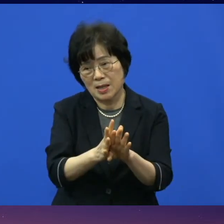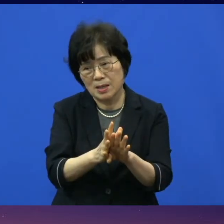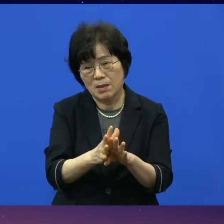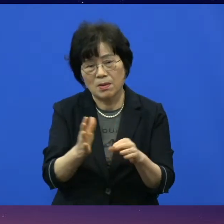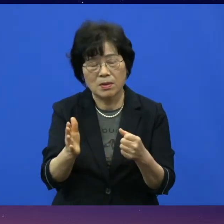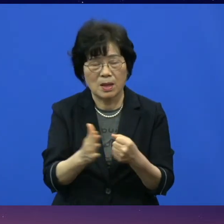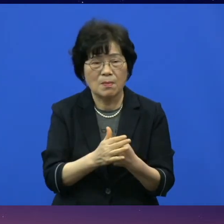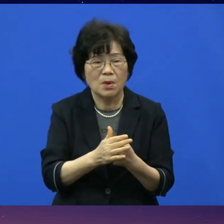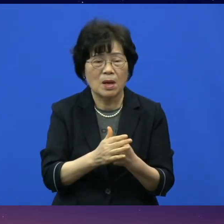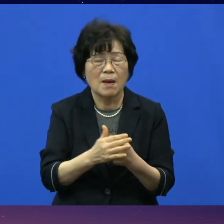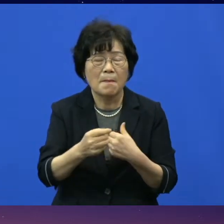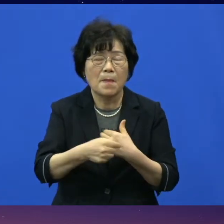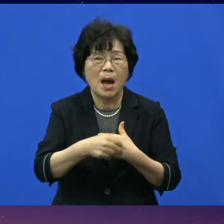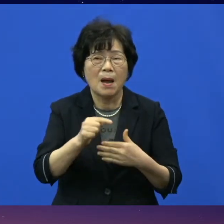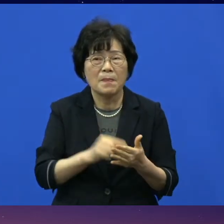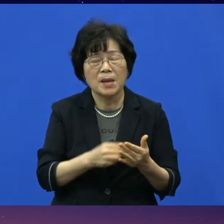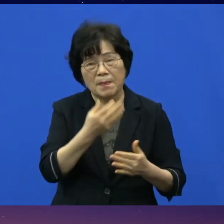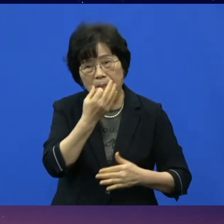거잖아요.